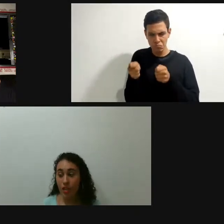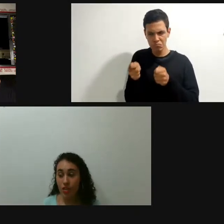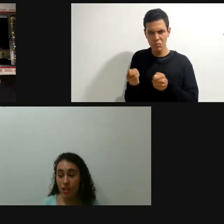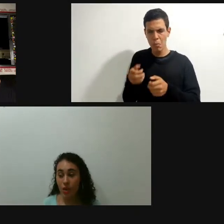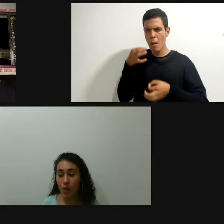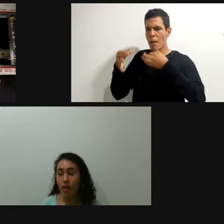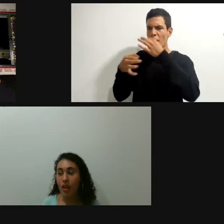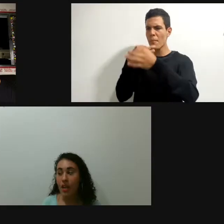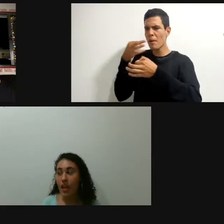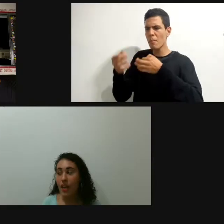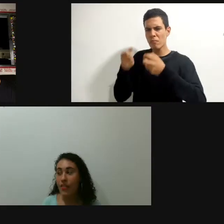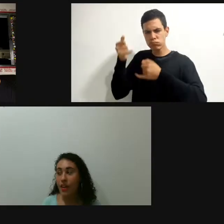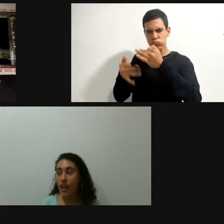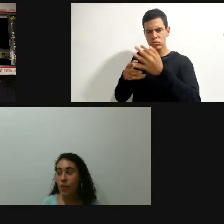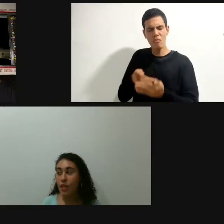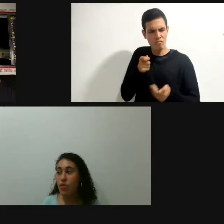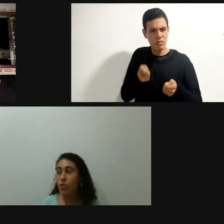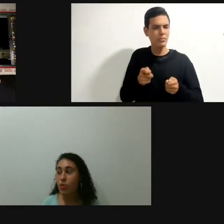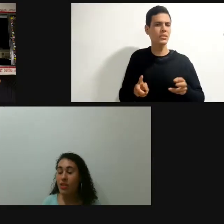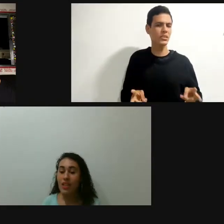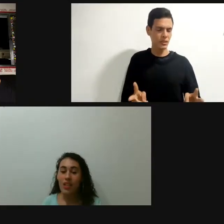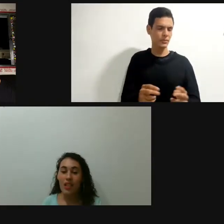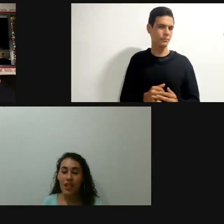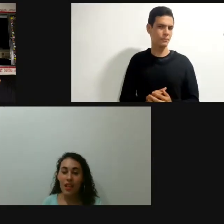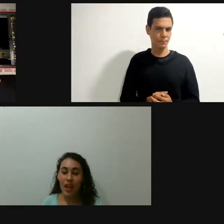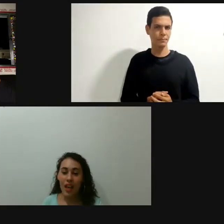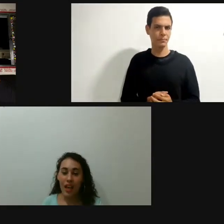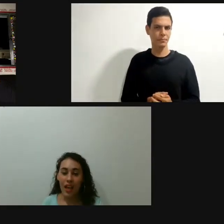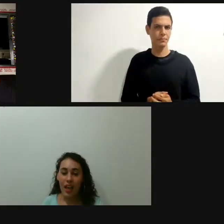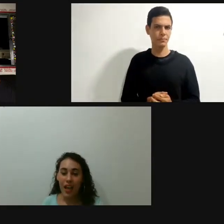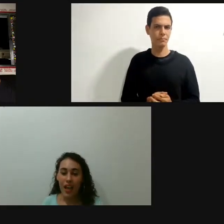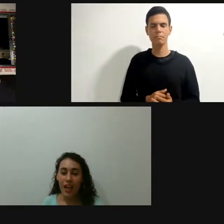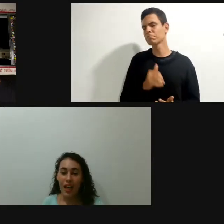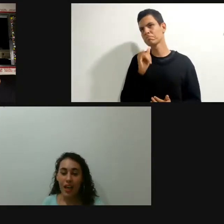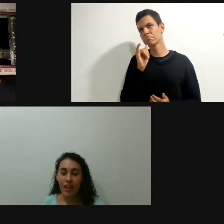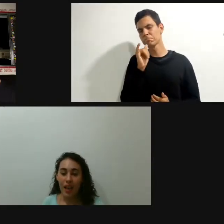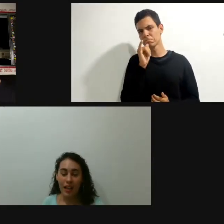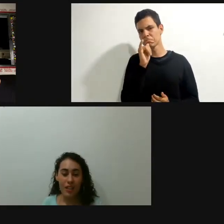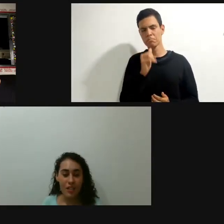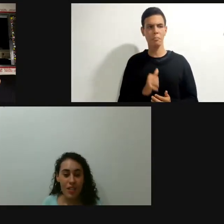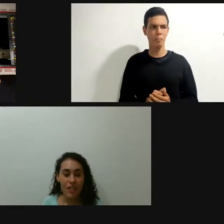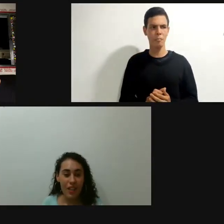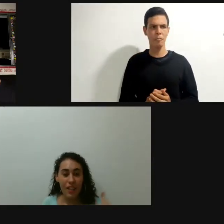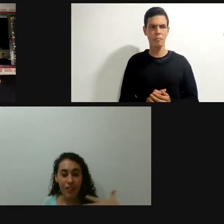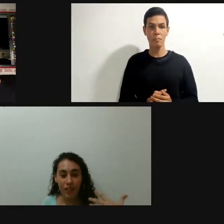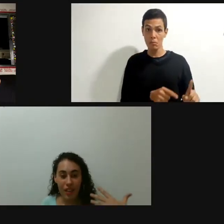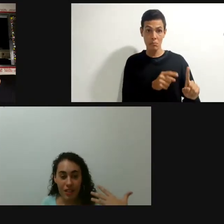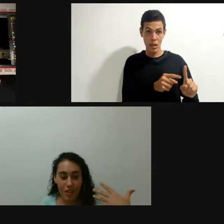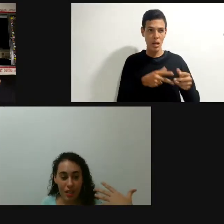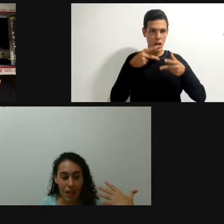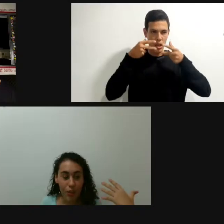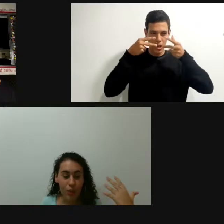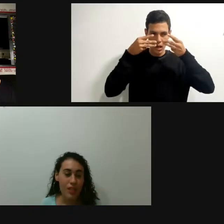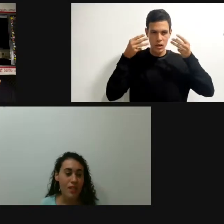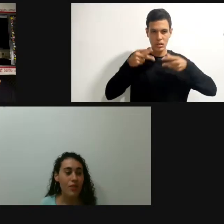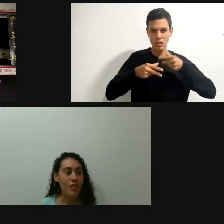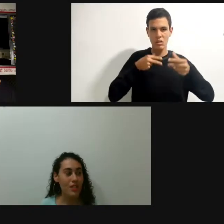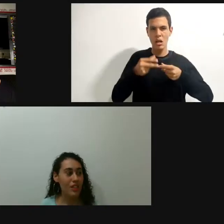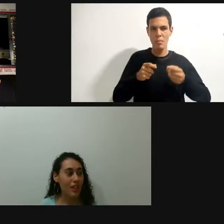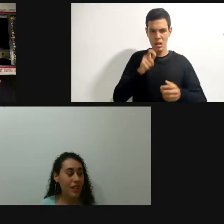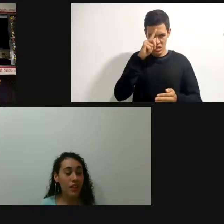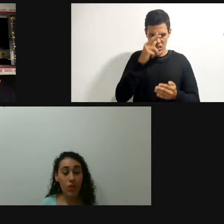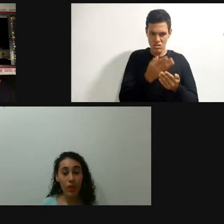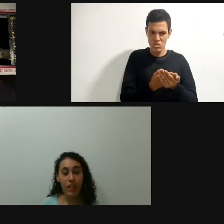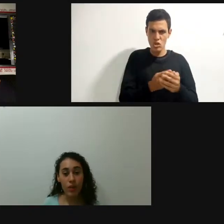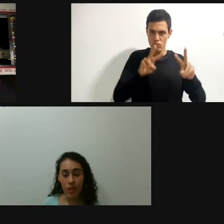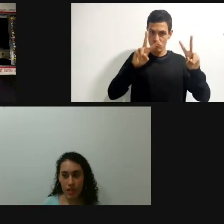a questão é falar num assunto que ela acredita, ela defende com todas as forças